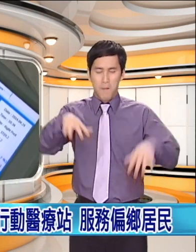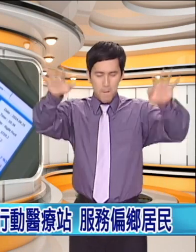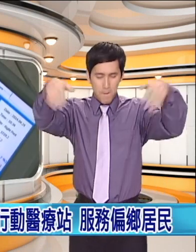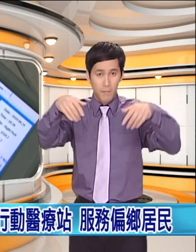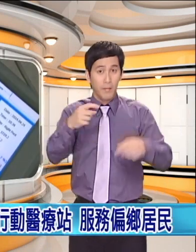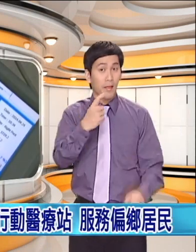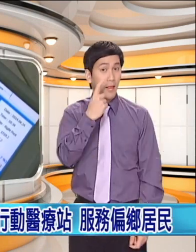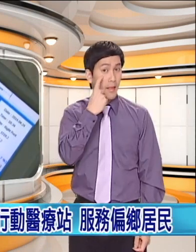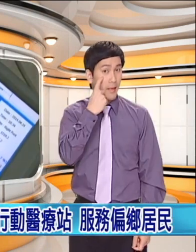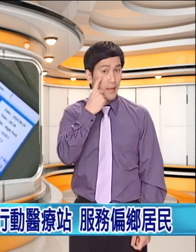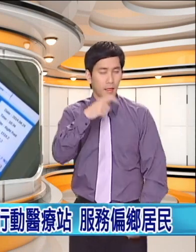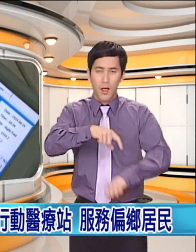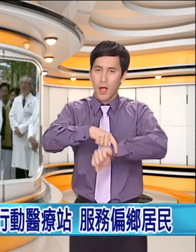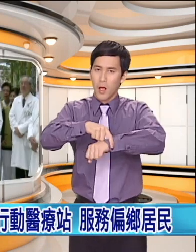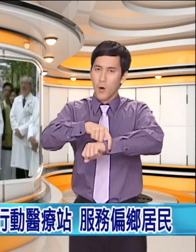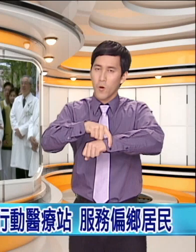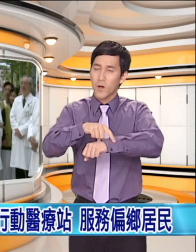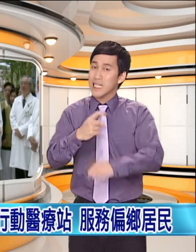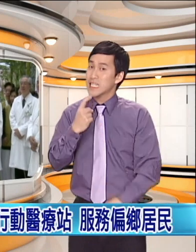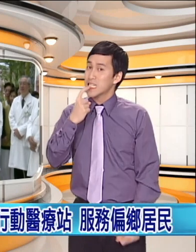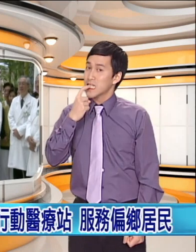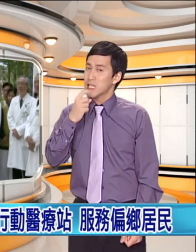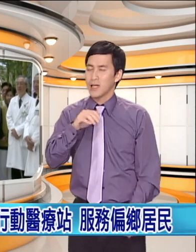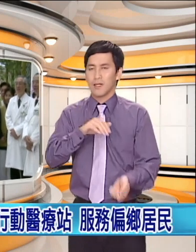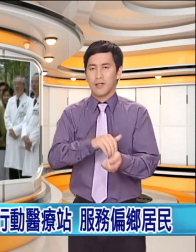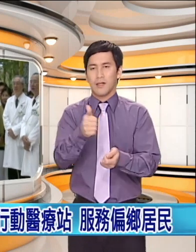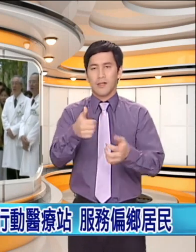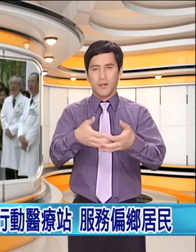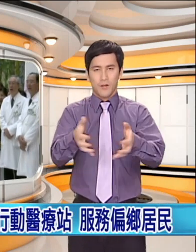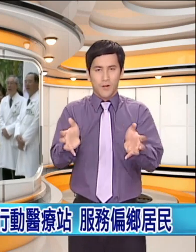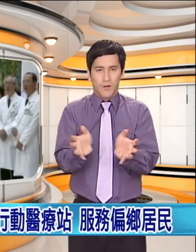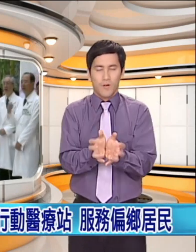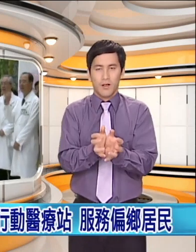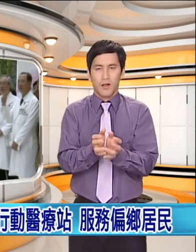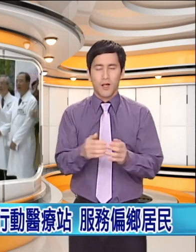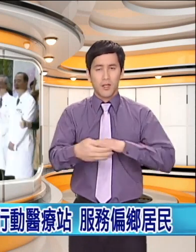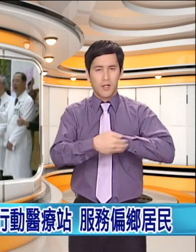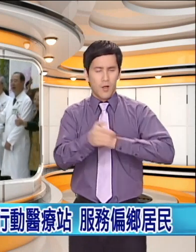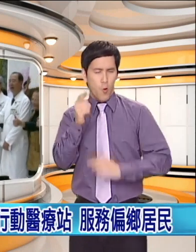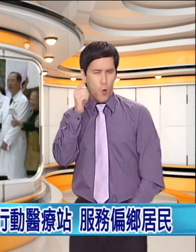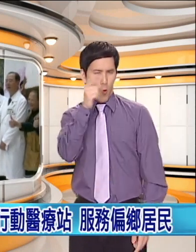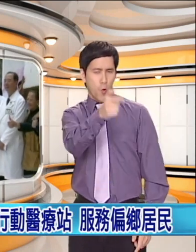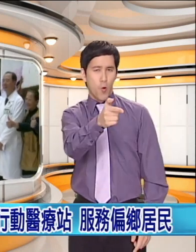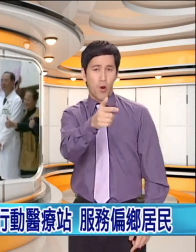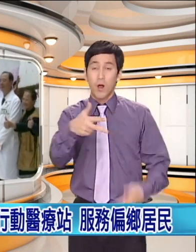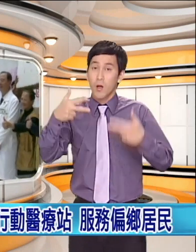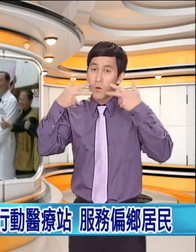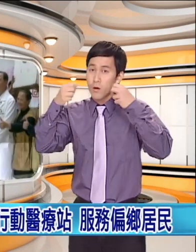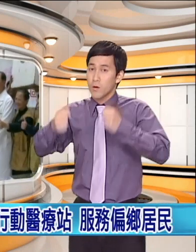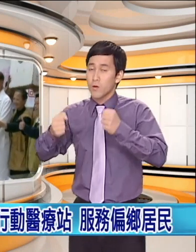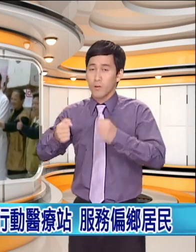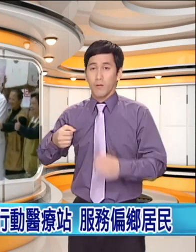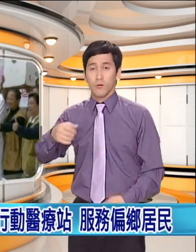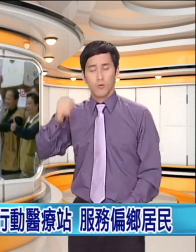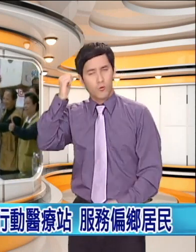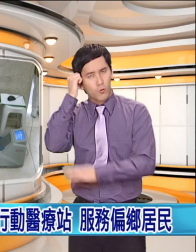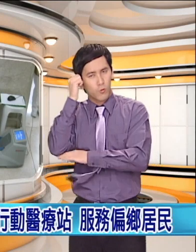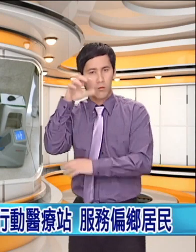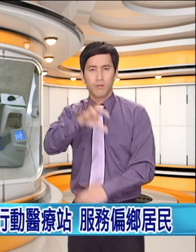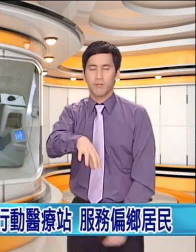骨科甚至牙科的行动式医疗站，专门到偏远的部落还有村庄做